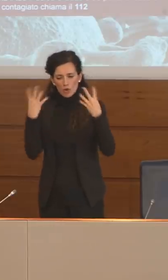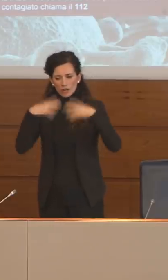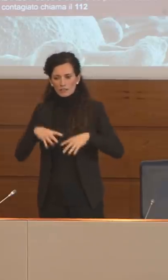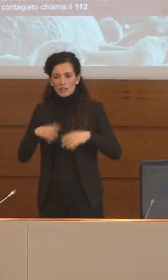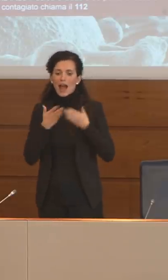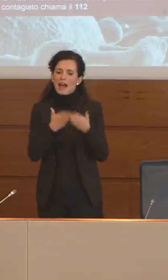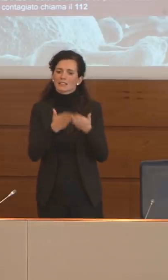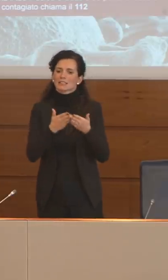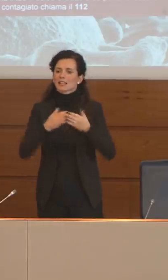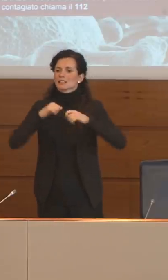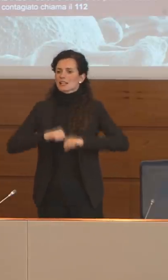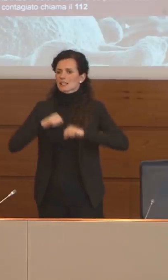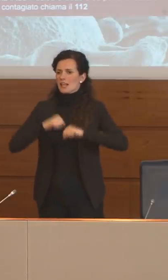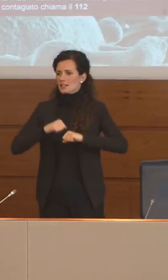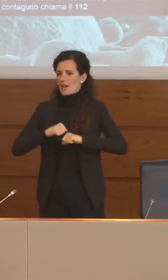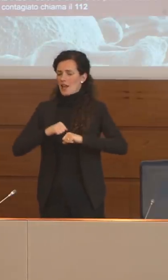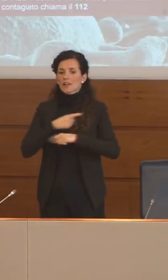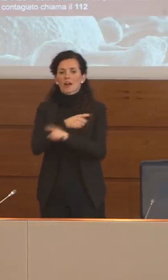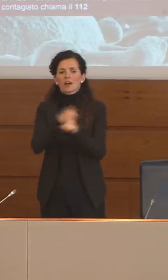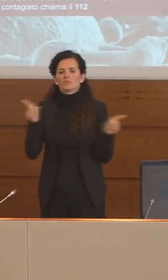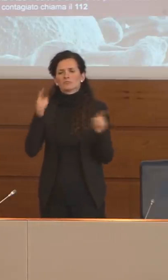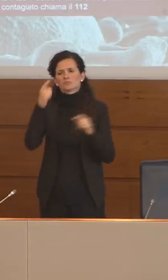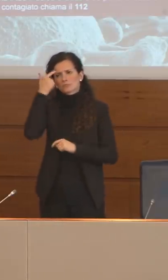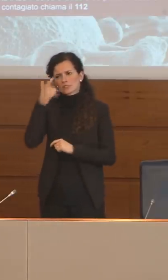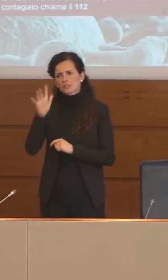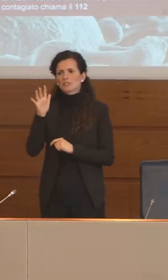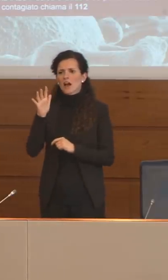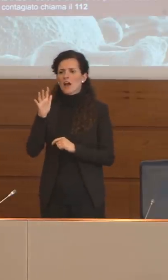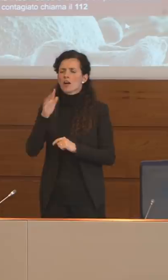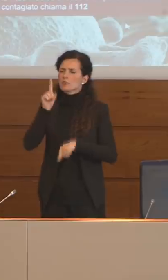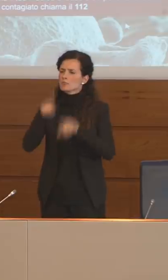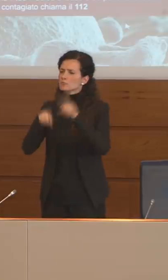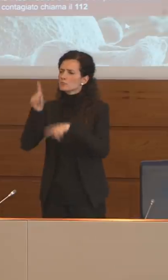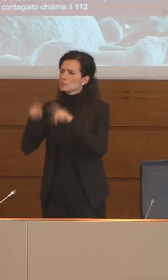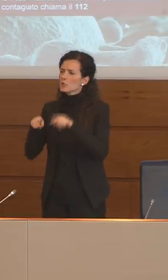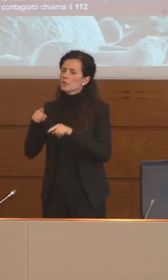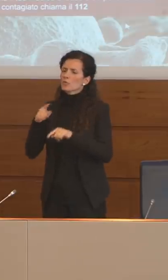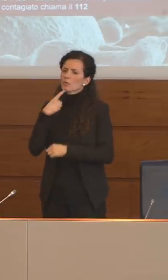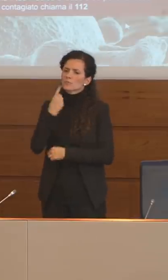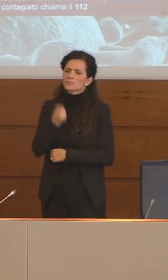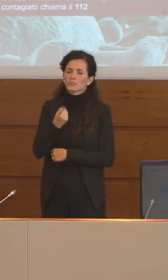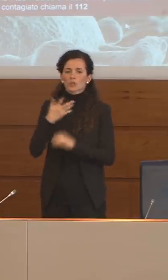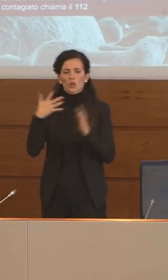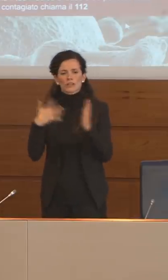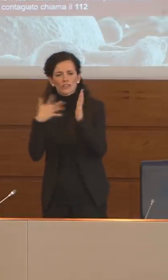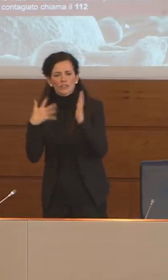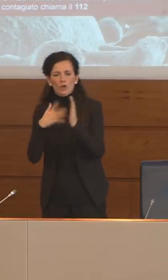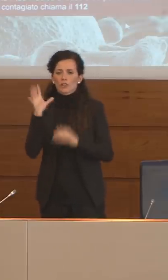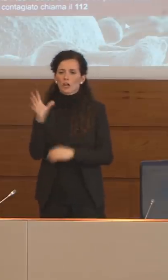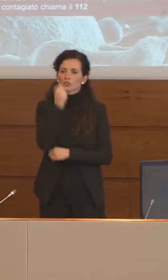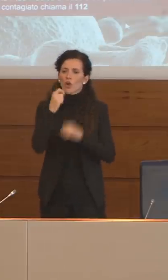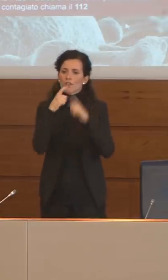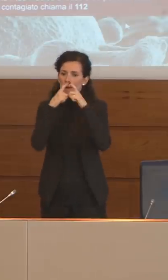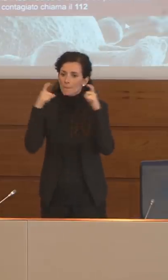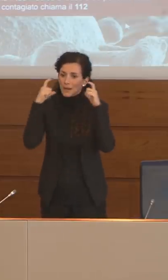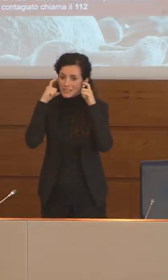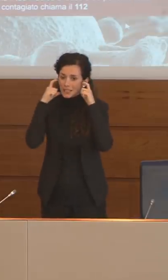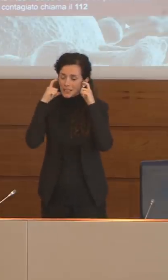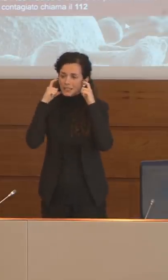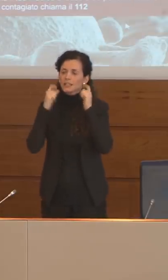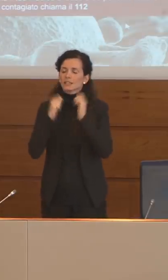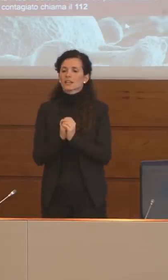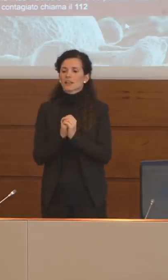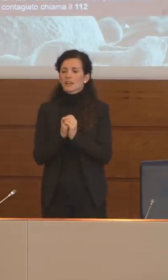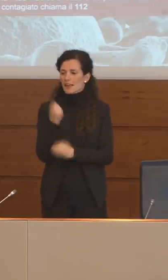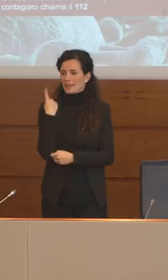sanitaria voi sapete che qualcuno ha parlato di una difficoltà nel reperire mascherine ieri